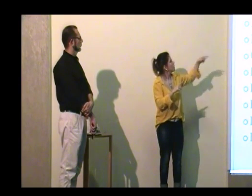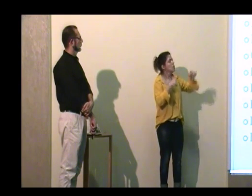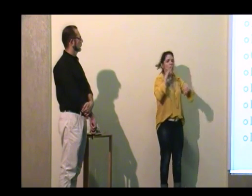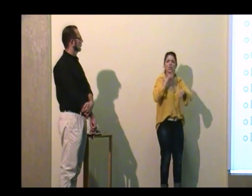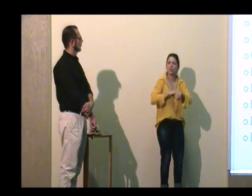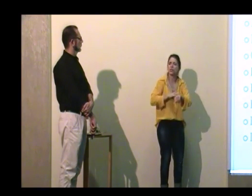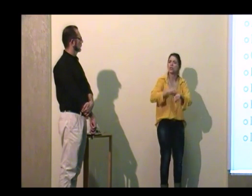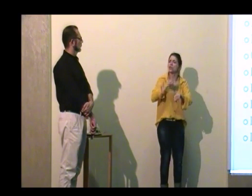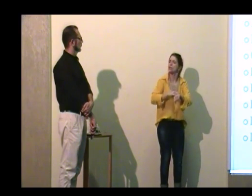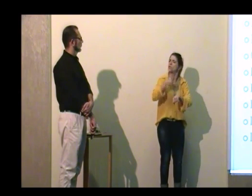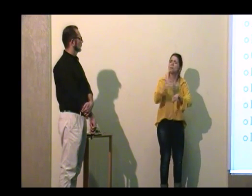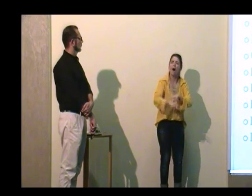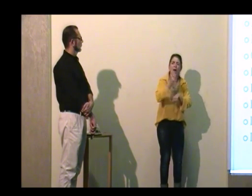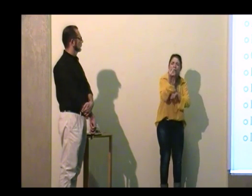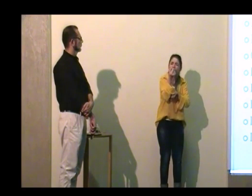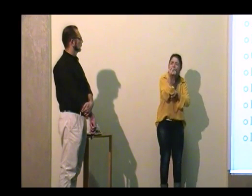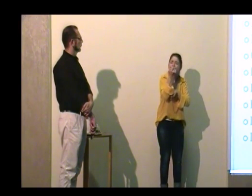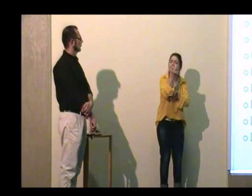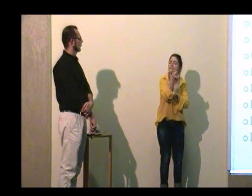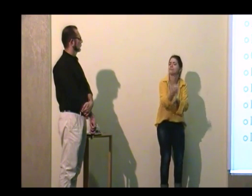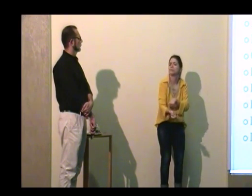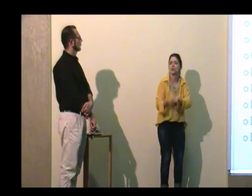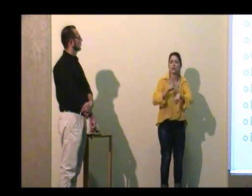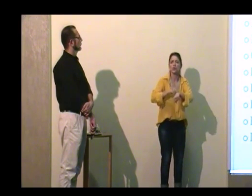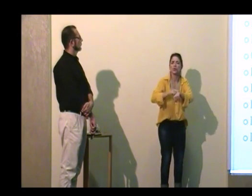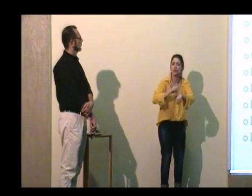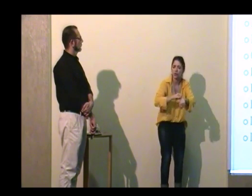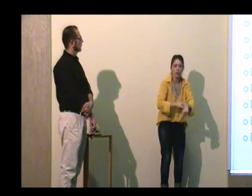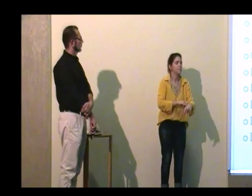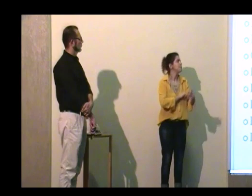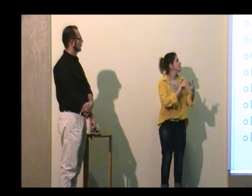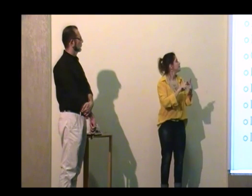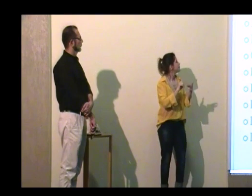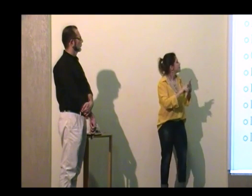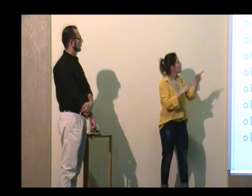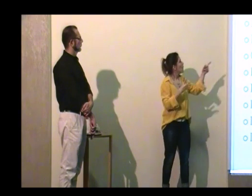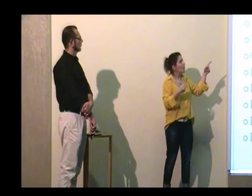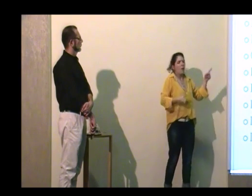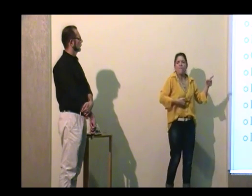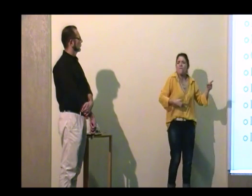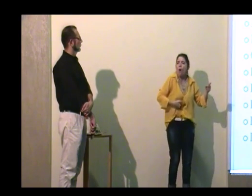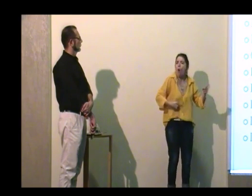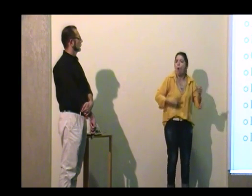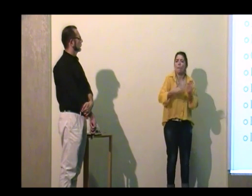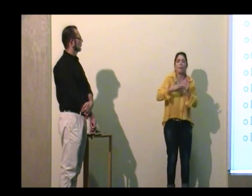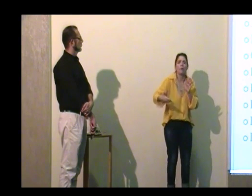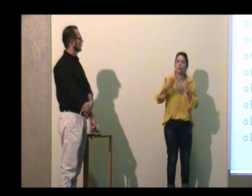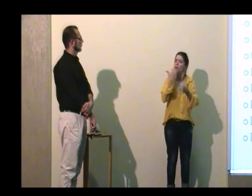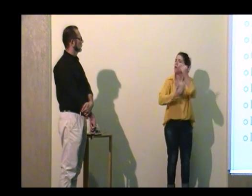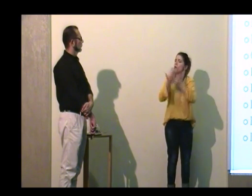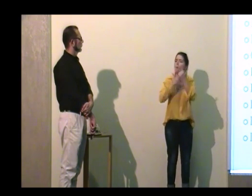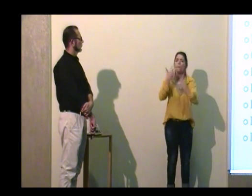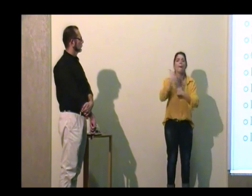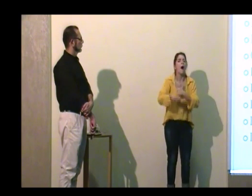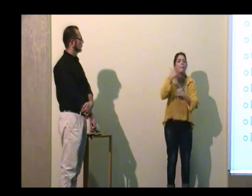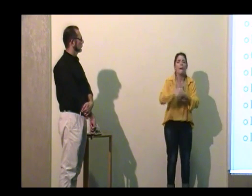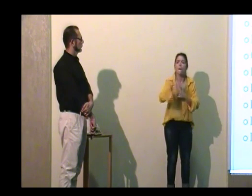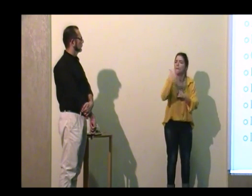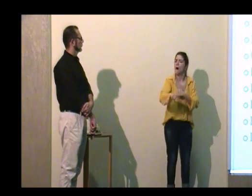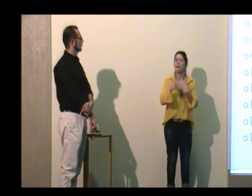um diagnóstico, né? As pessoas sentem muita sede, um excesso de necessidade de